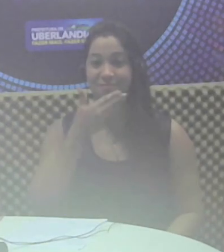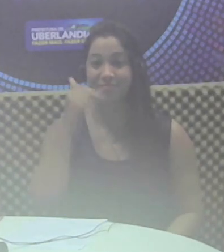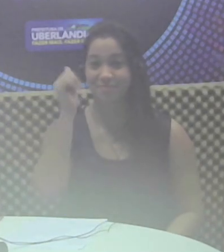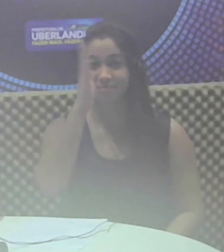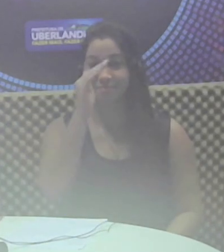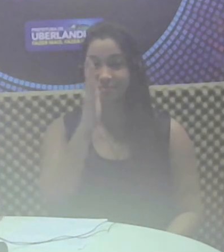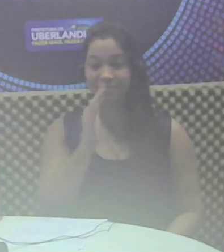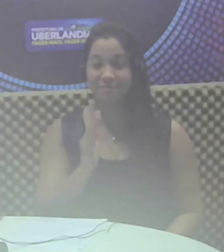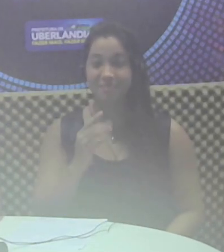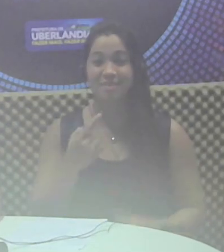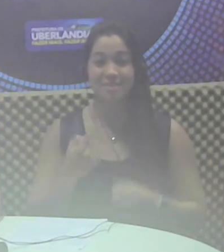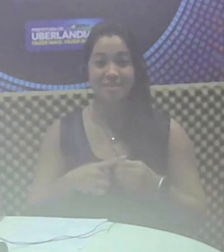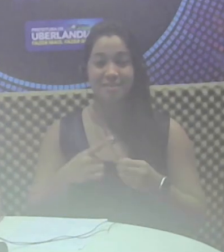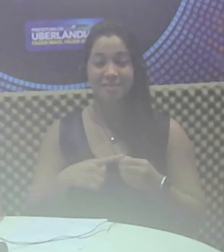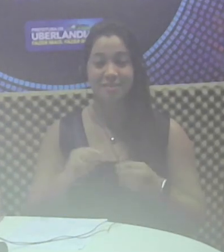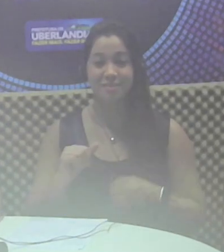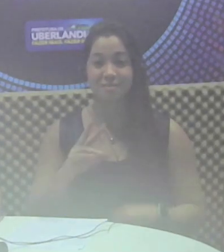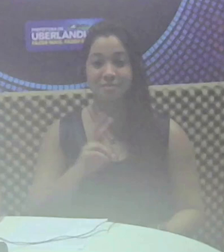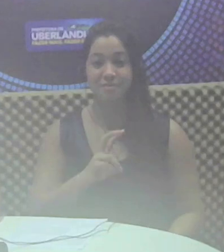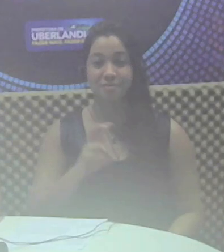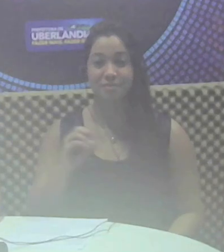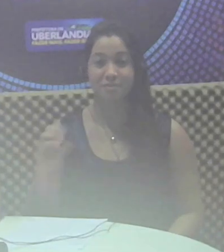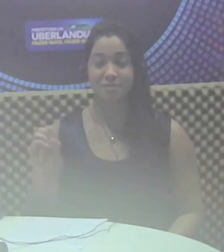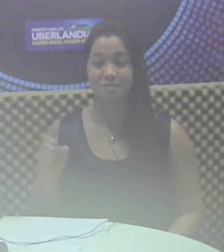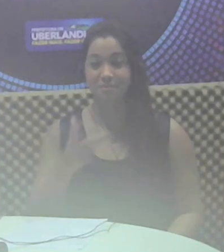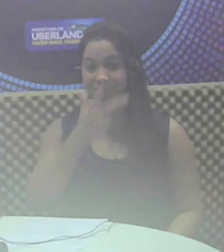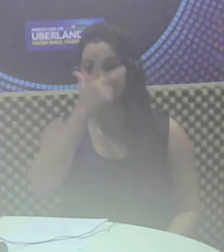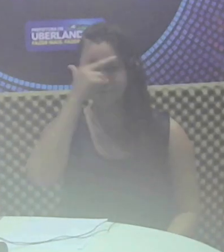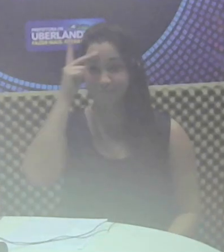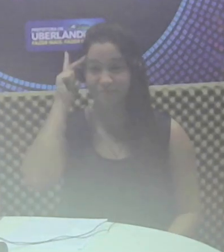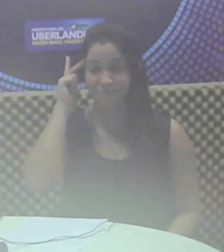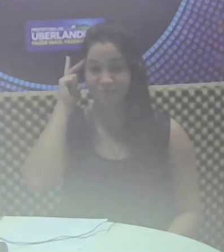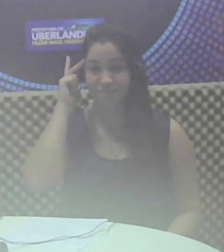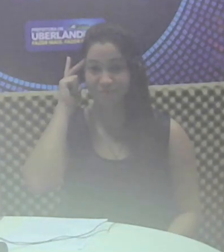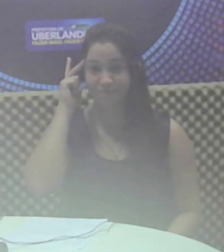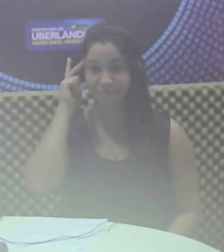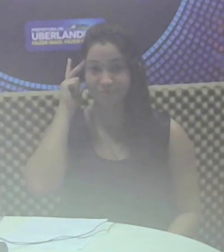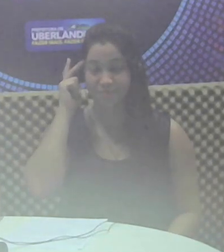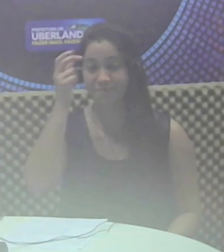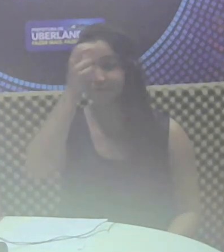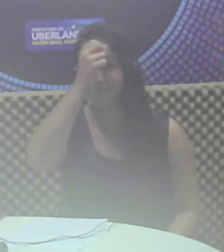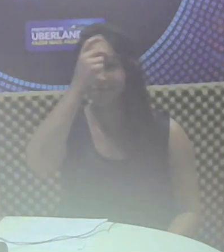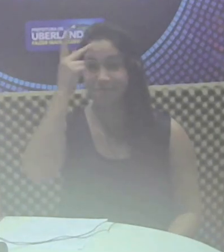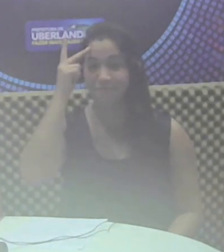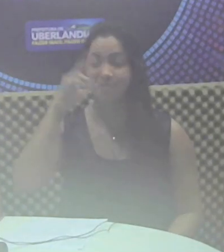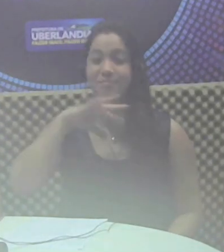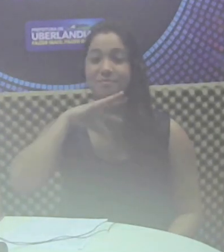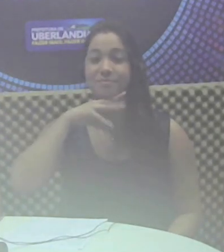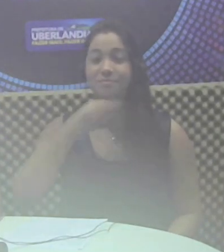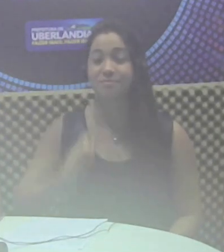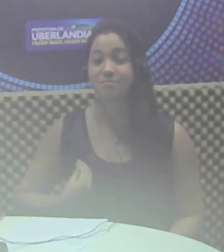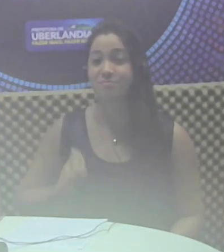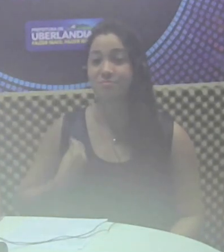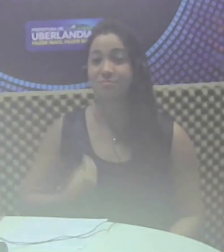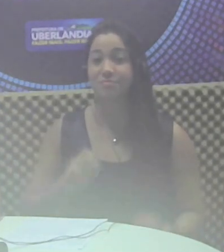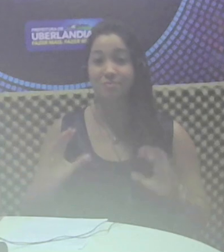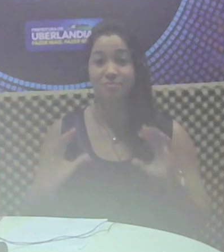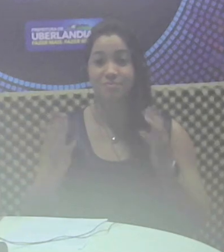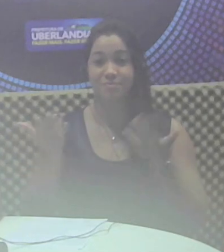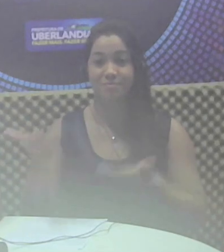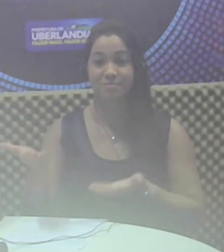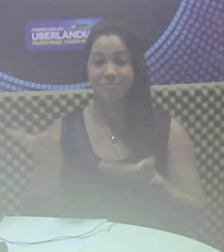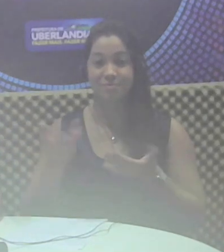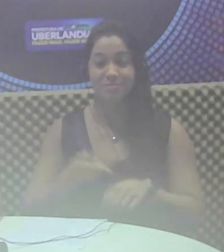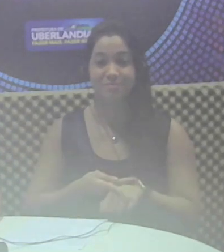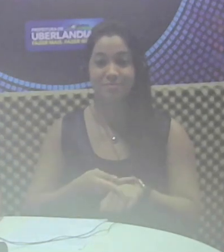país entre as cidades com mais de 500 mil habitantes. O prefeito Odelmo Leão participou da cerimônia e recebeu a